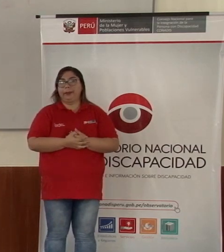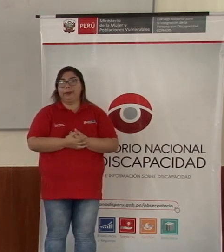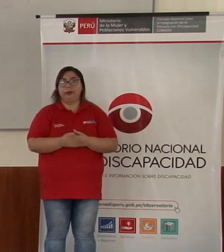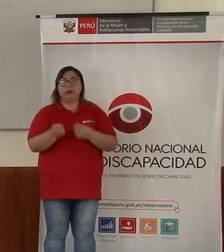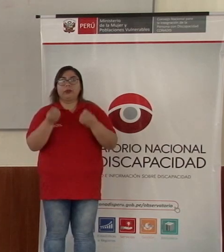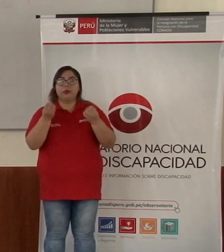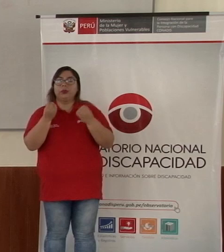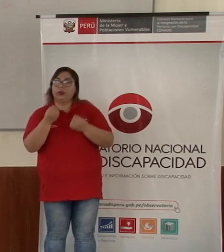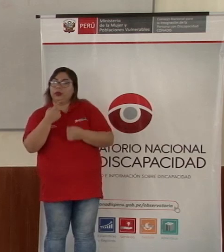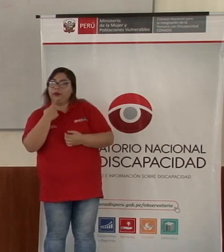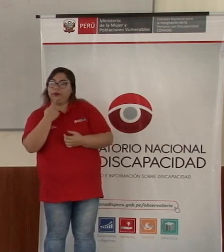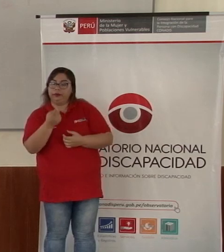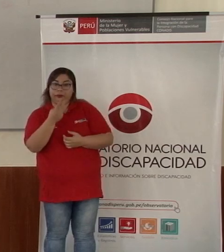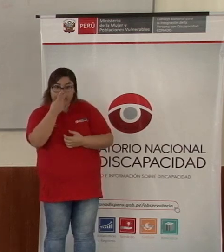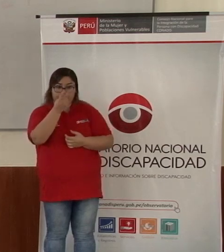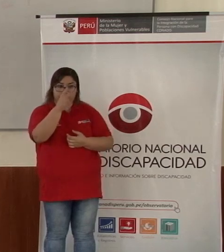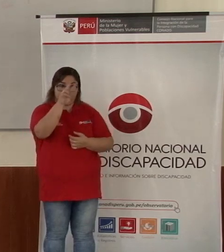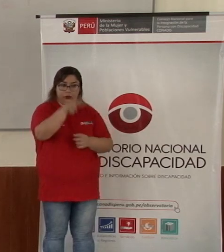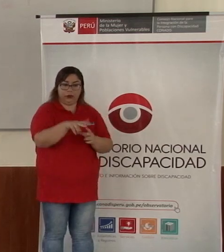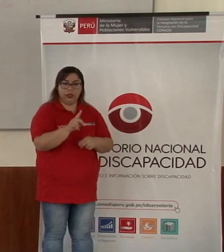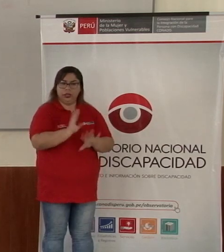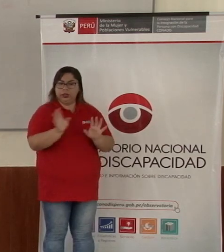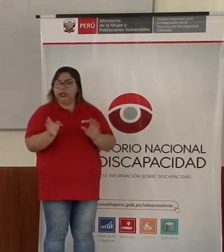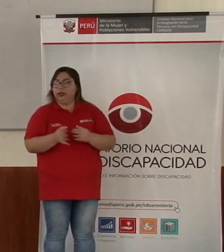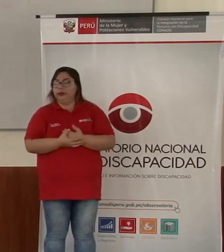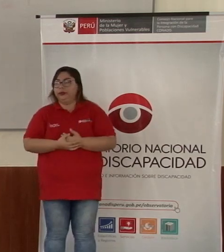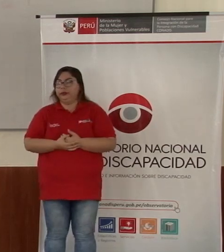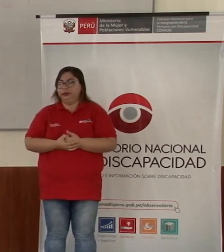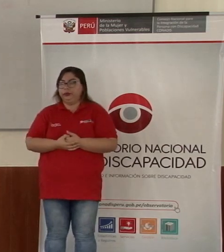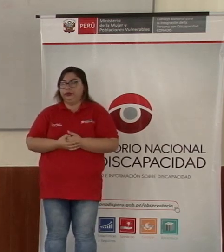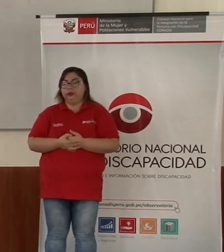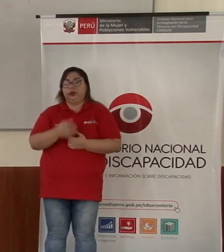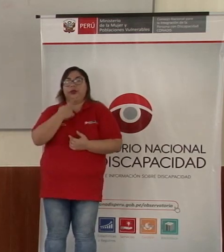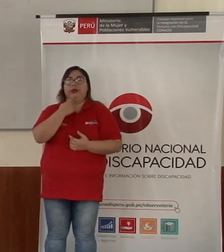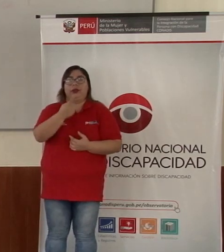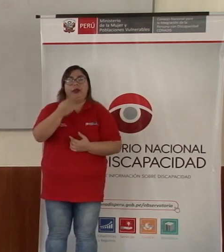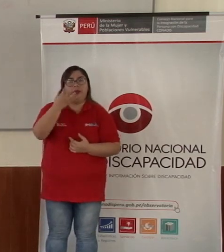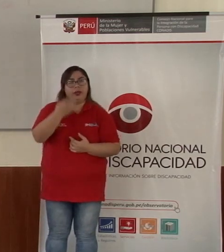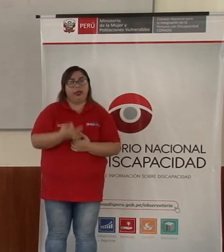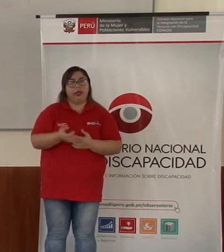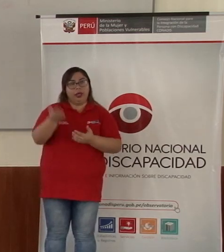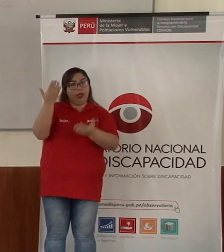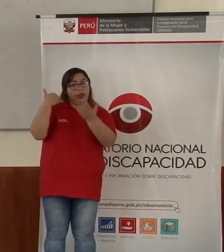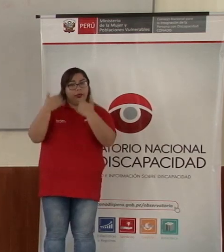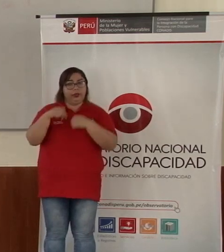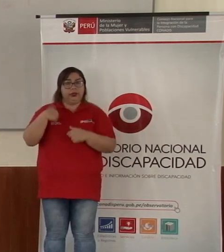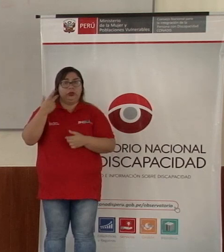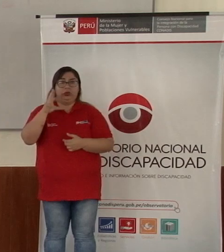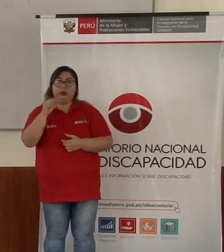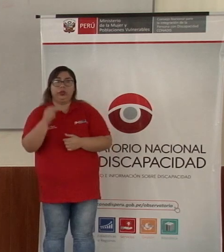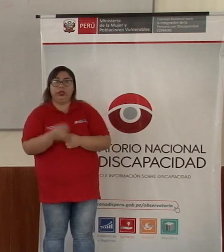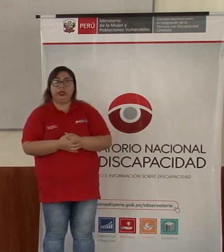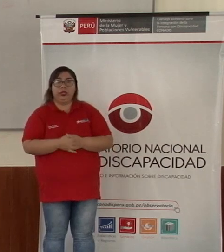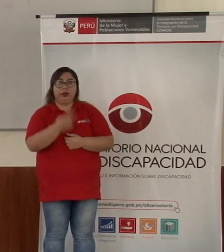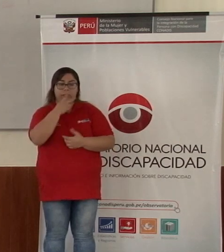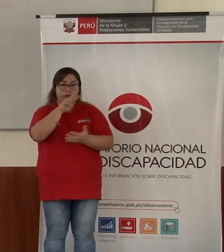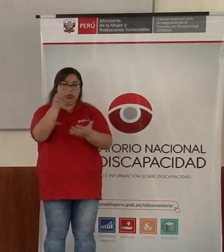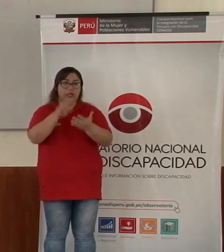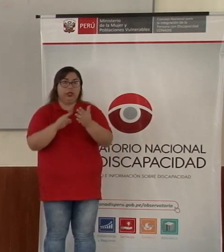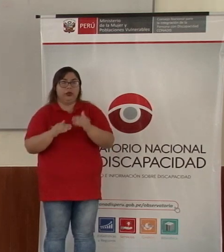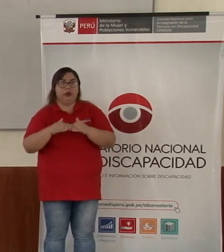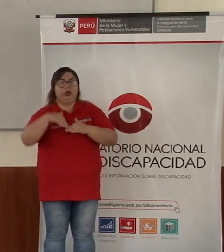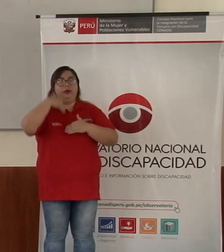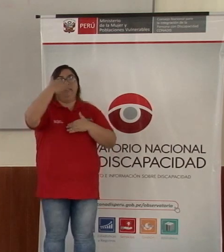Porque simplemente los veíamos así. Esa es la cruda realidad. No tenía una lectura más